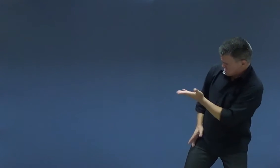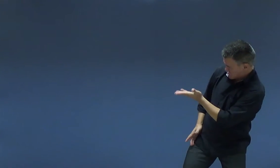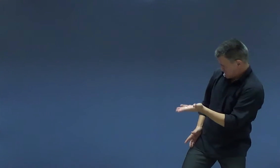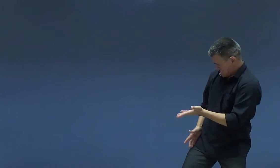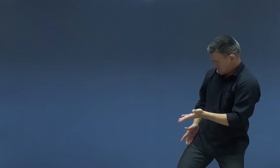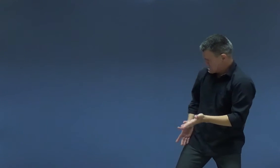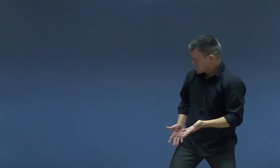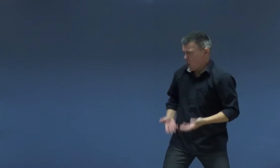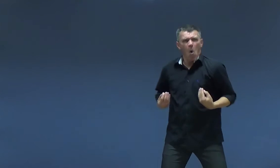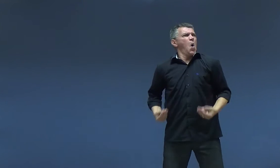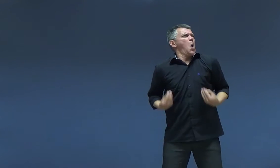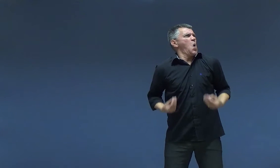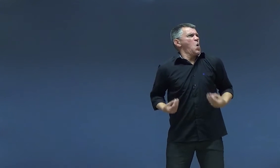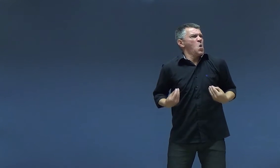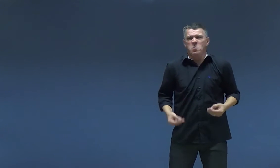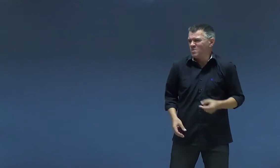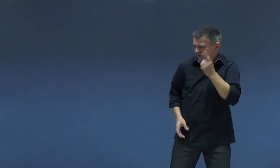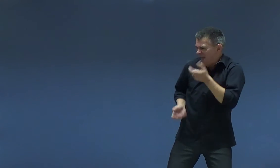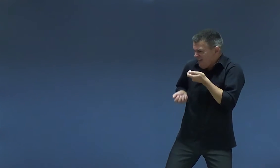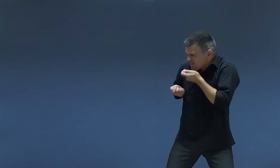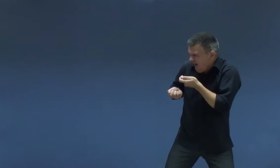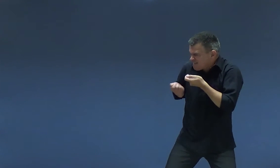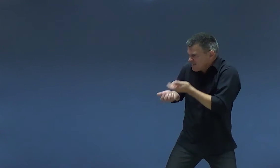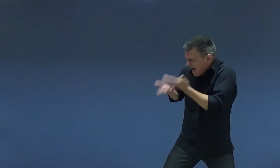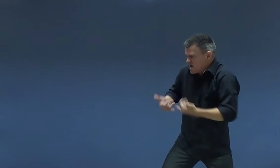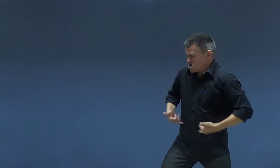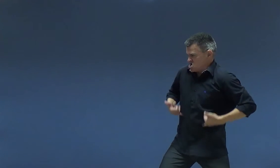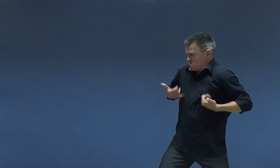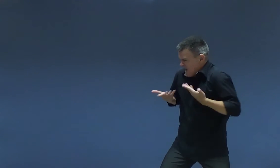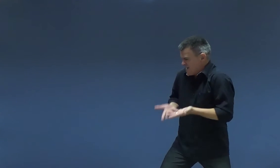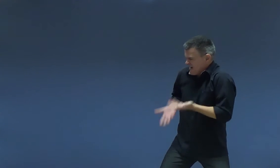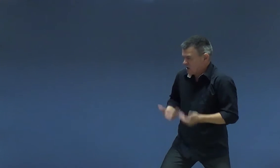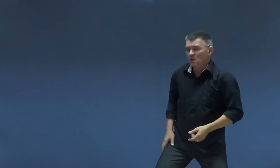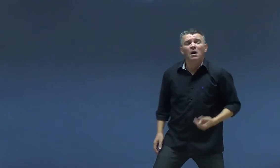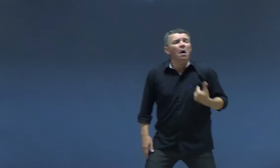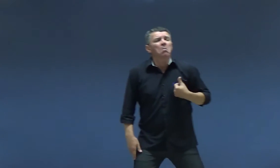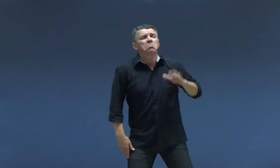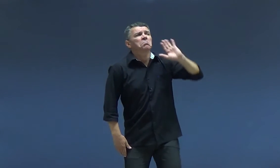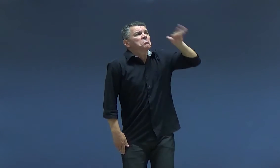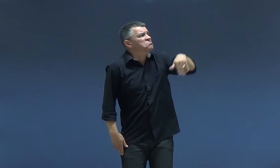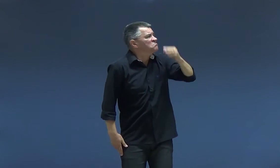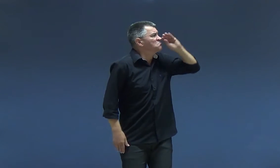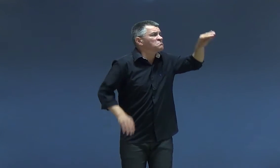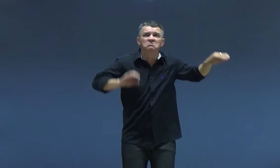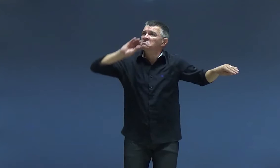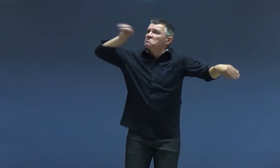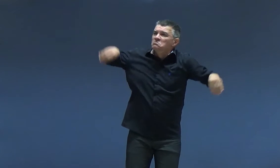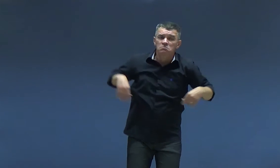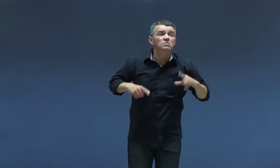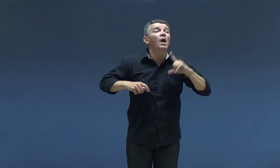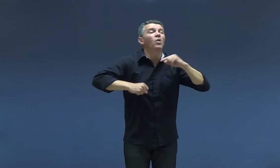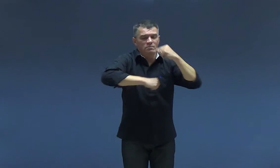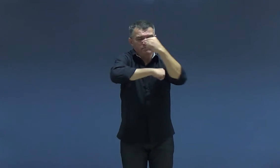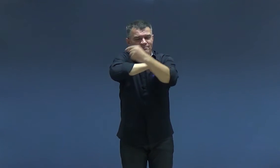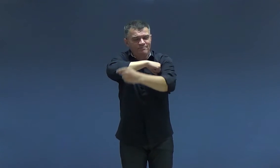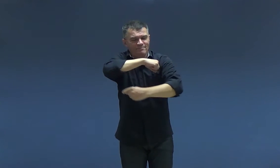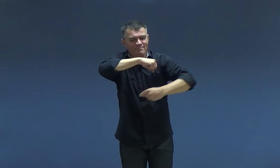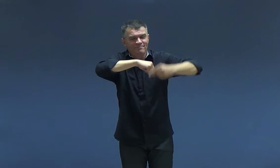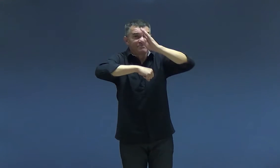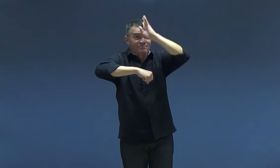olhando assim, nossa, não é verdade, como é que pode isso? Não, vou tentar, vai, fica orgulhoso. E você, né, vai desprezando, porque